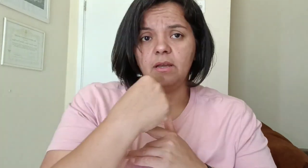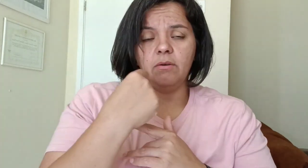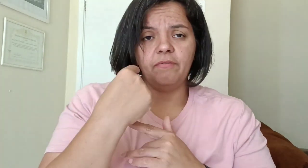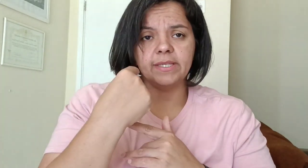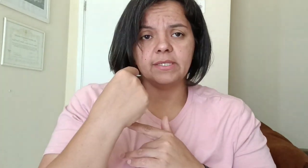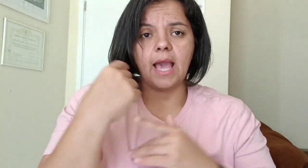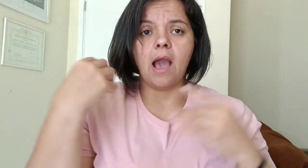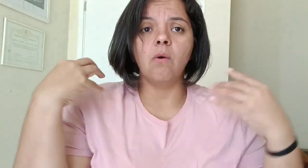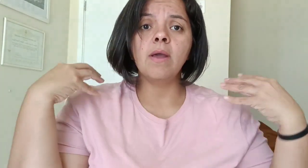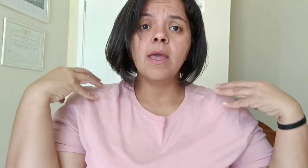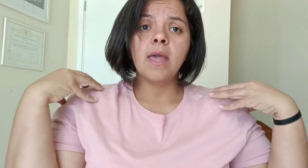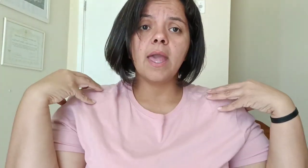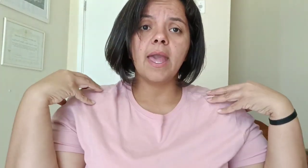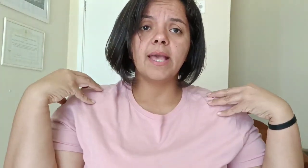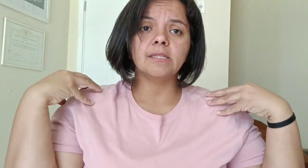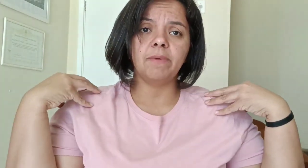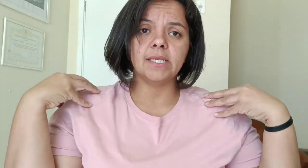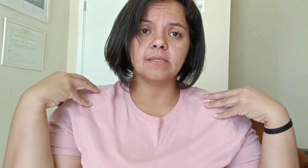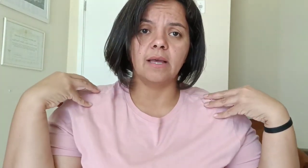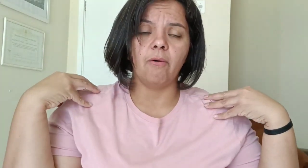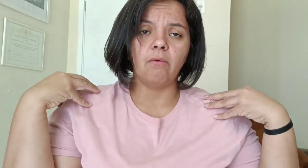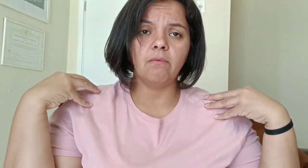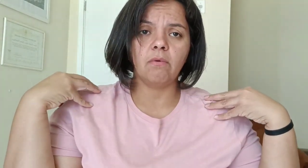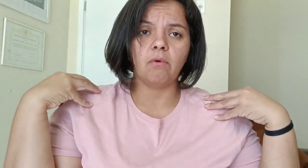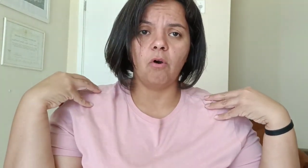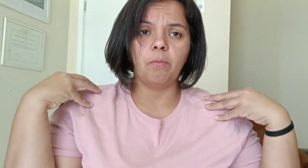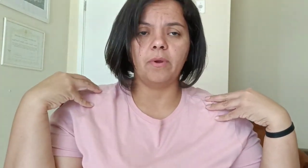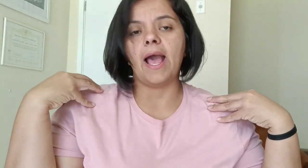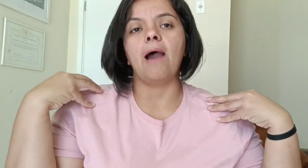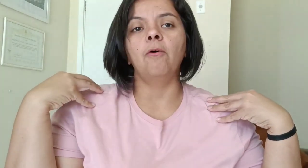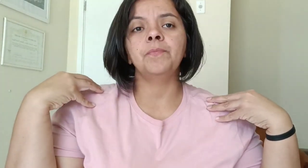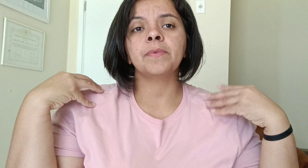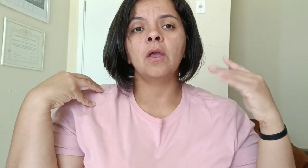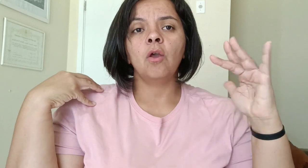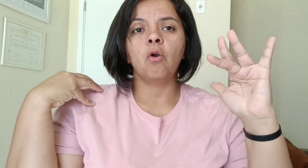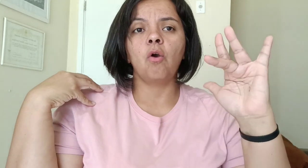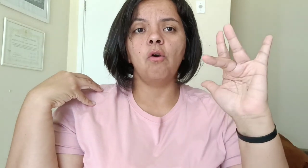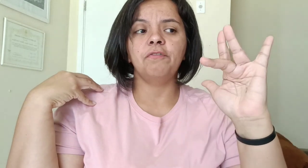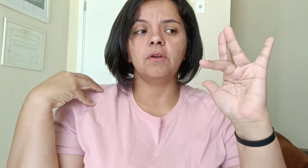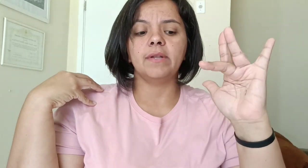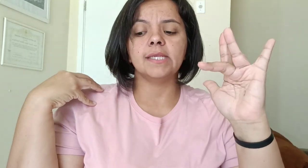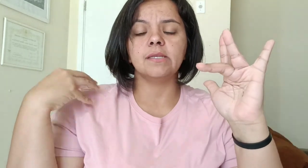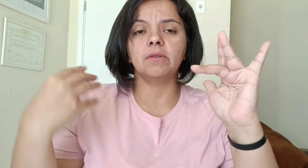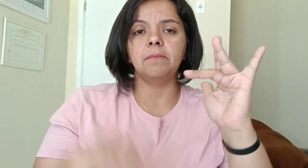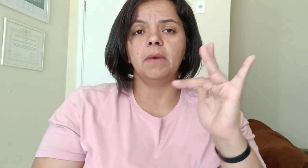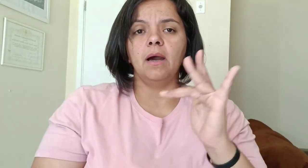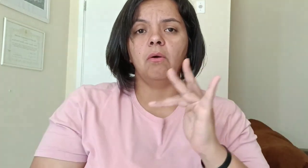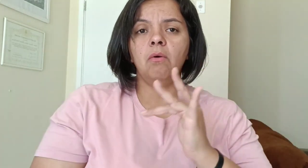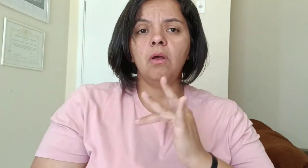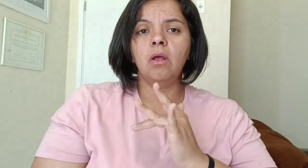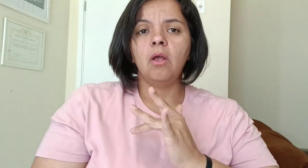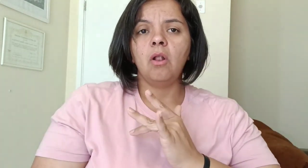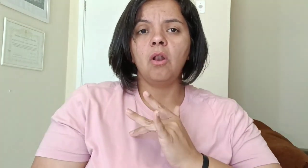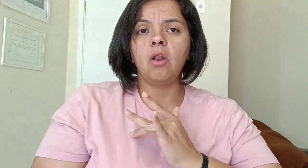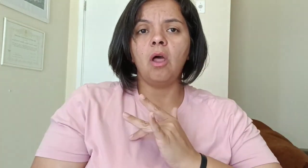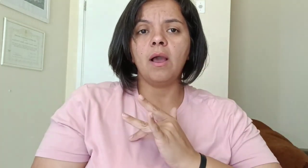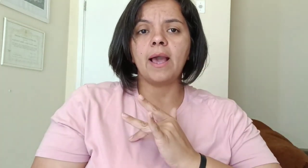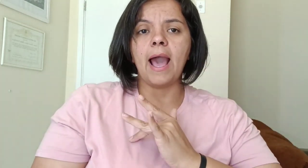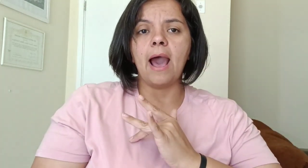Expressão facial, expressão corporal, configuração de mão,